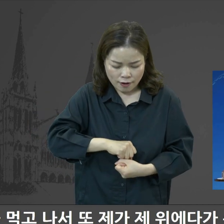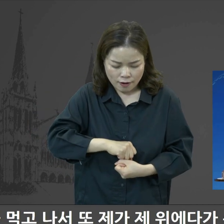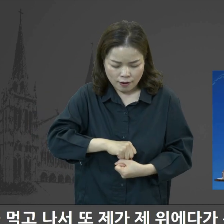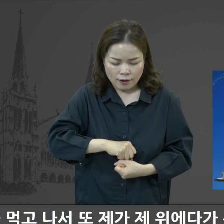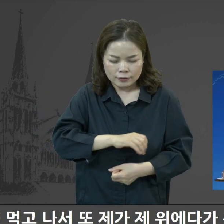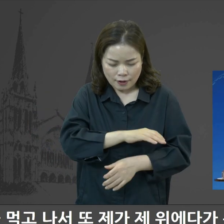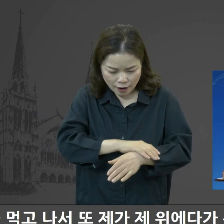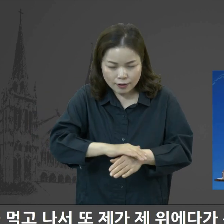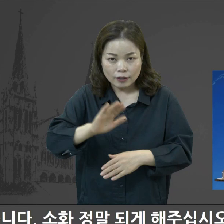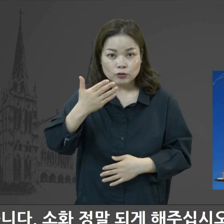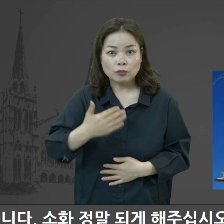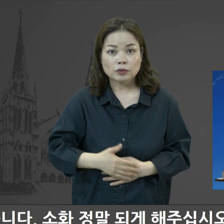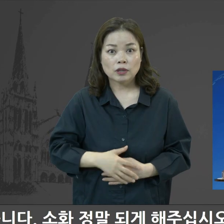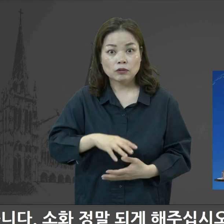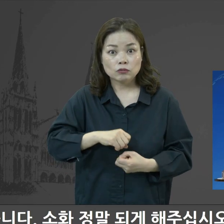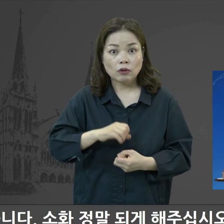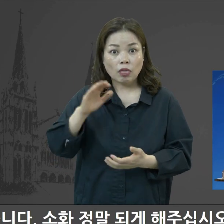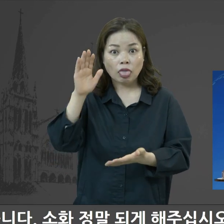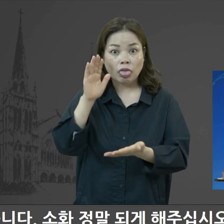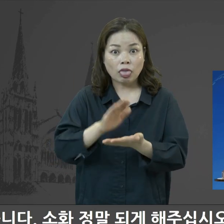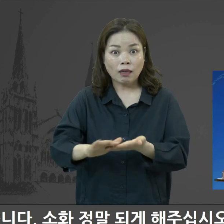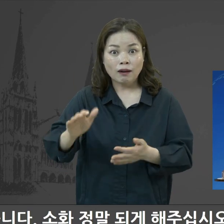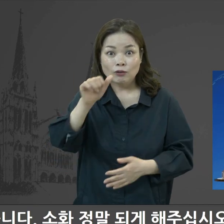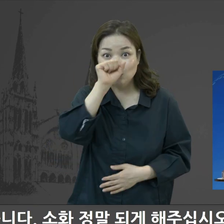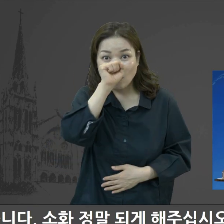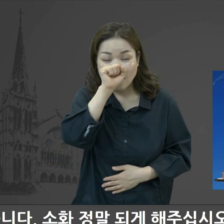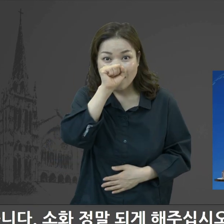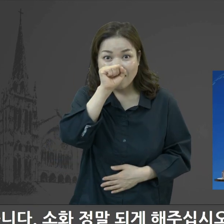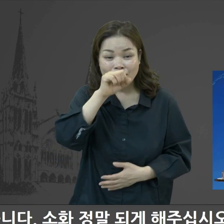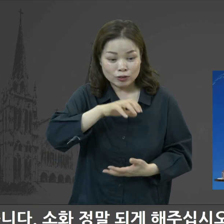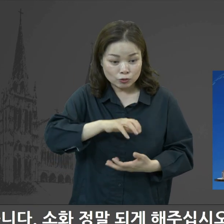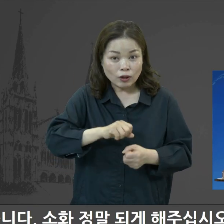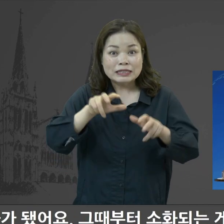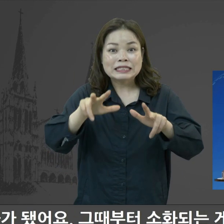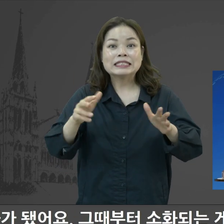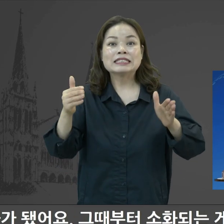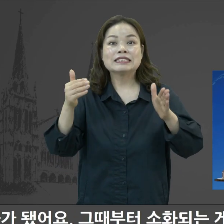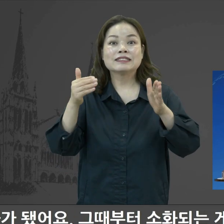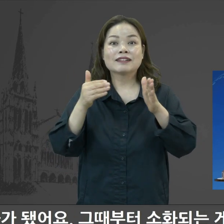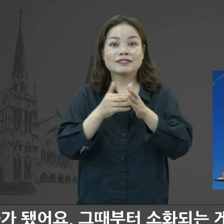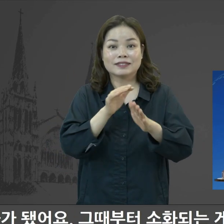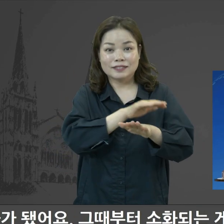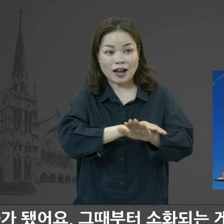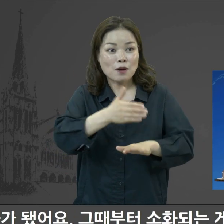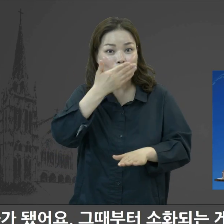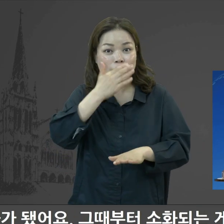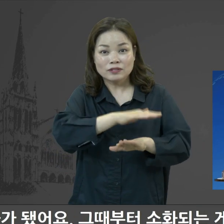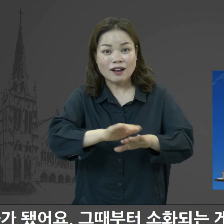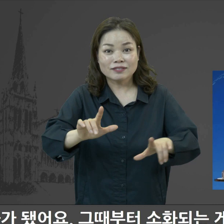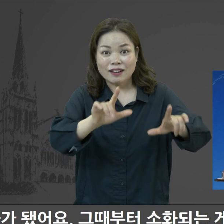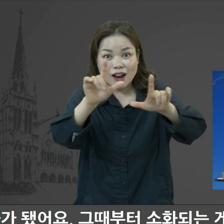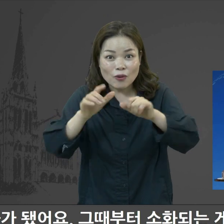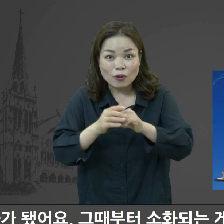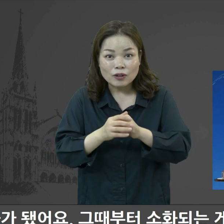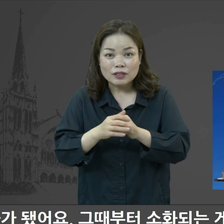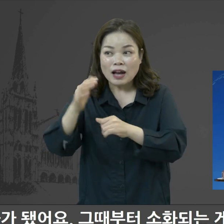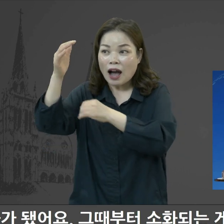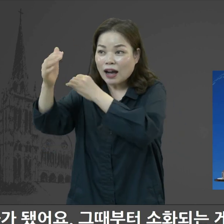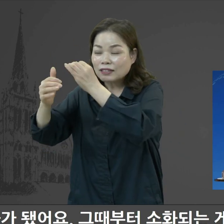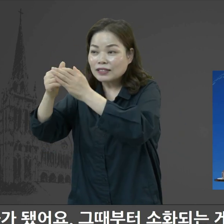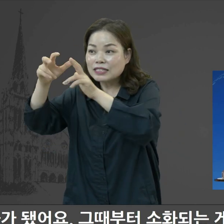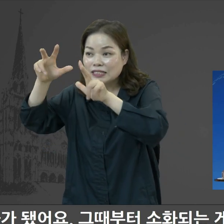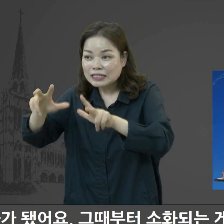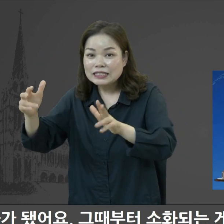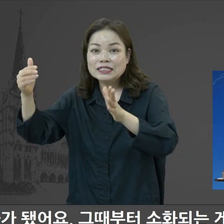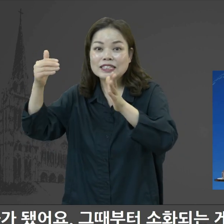그리고 기도했는데요 그게 소화가 됐어요. 그때부터 소화되는 게 지금까지 잘 돼요. 그때부터 하나님께서 저에게